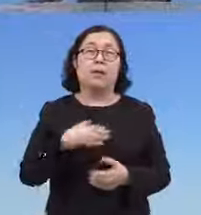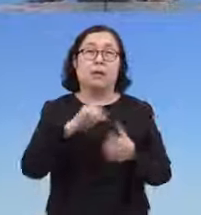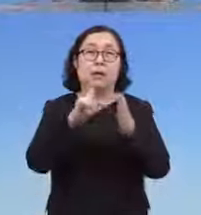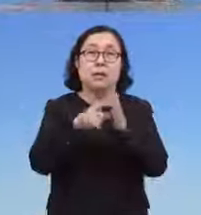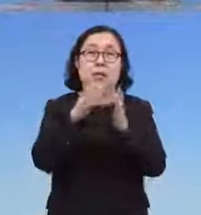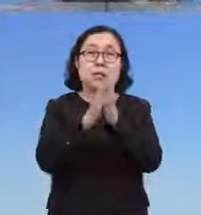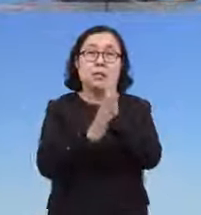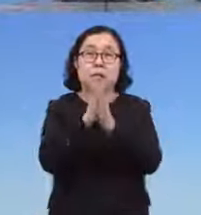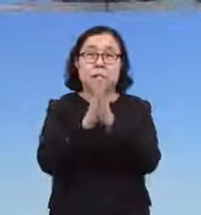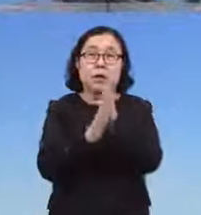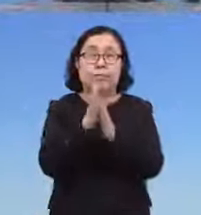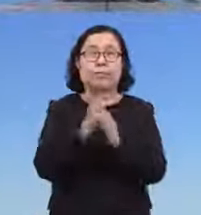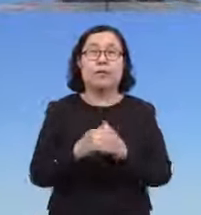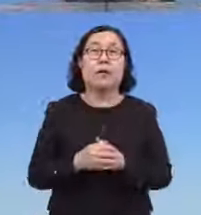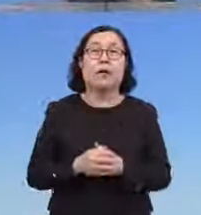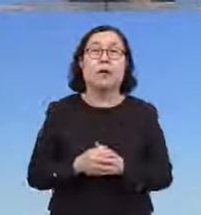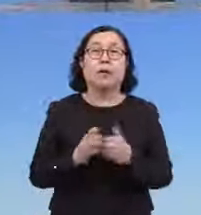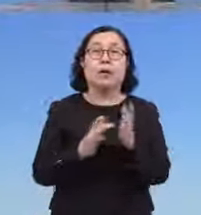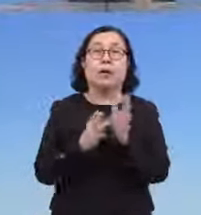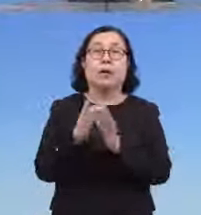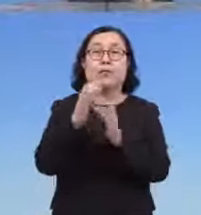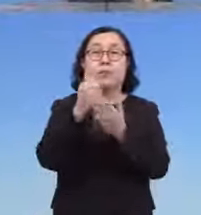오늘 시간이 없어가지고요, 이